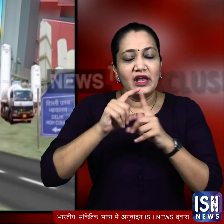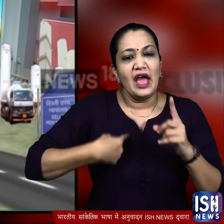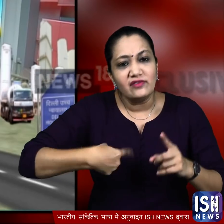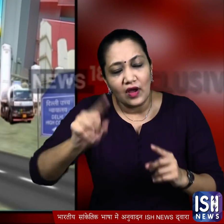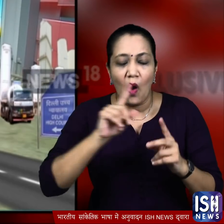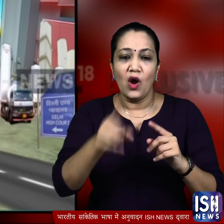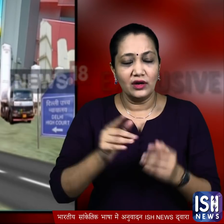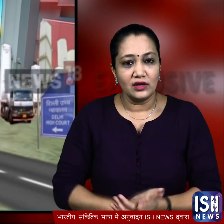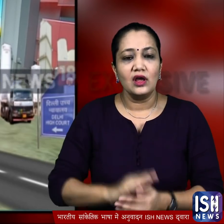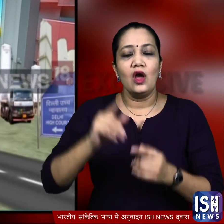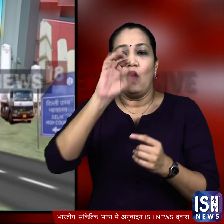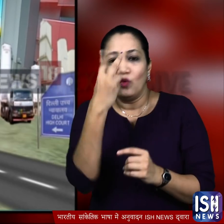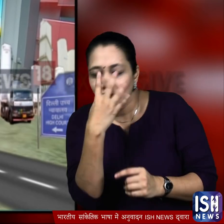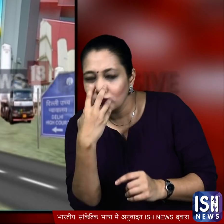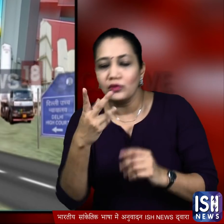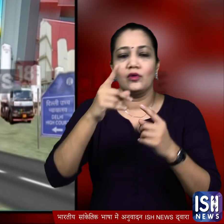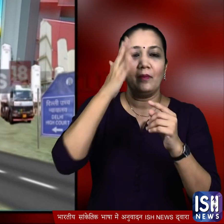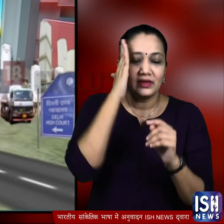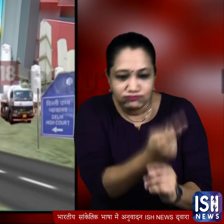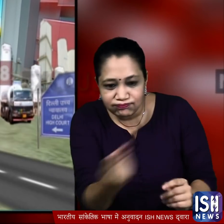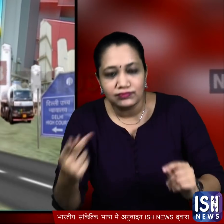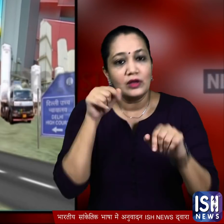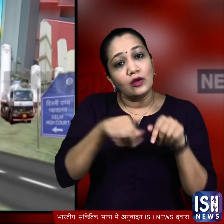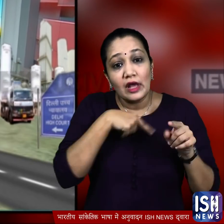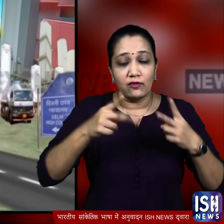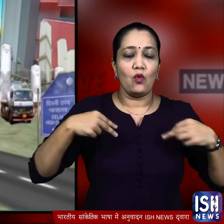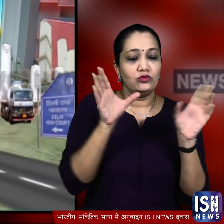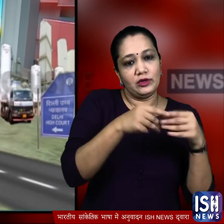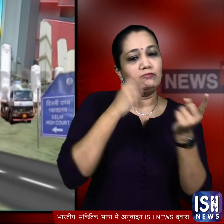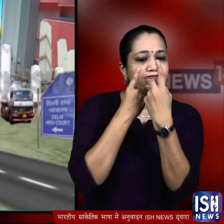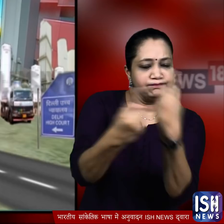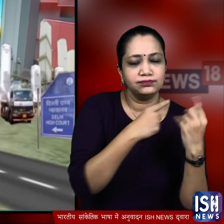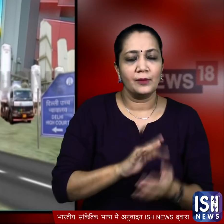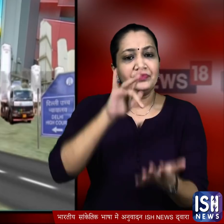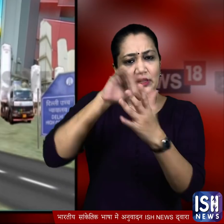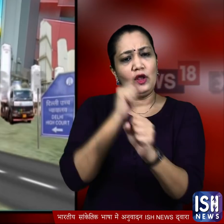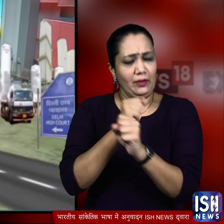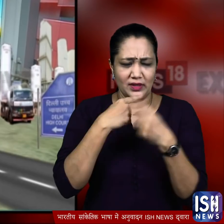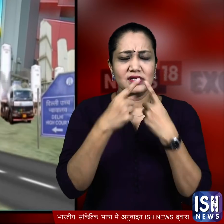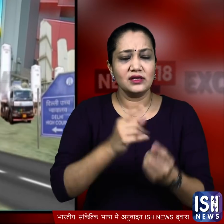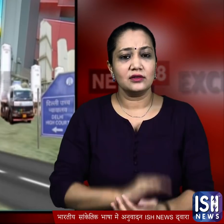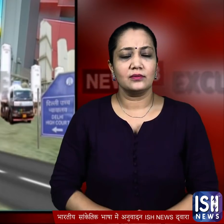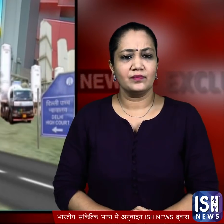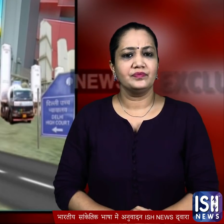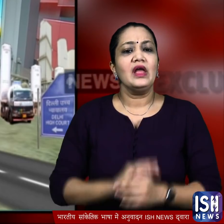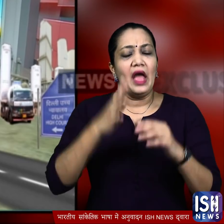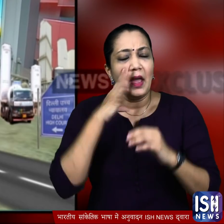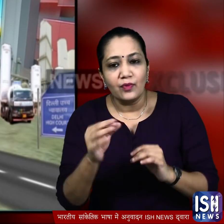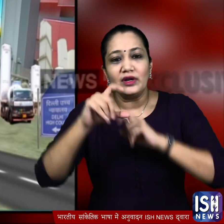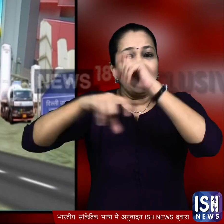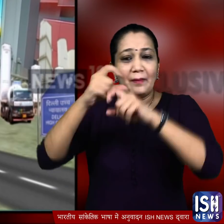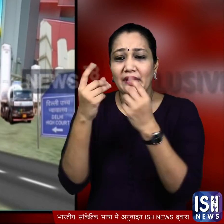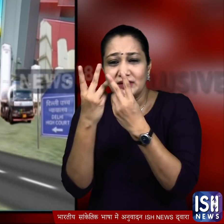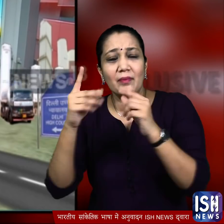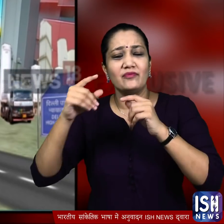दिल्ली में रोजाना ऑक्सीजन की सप्लाई और अस्पतालों के बेड की गिनती को मॉनिटर करेगी। हालांकि केंद्र सरकार ने सफाई देते हुए कहा कि कुछ